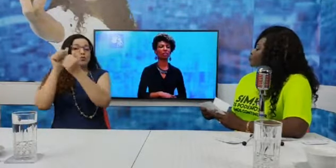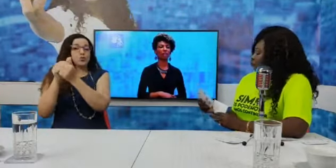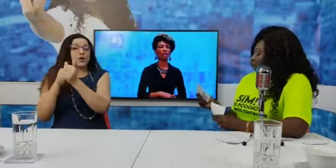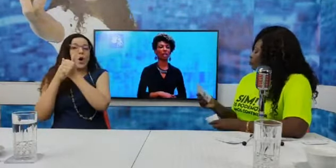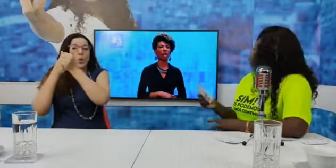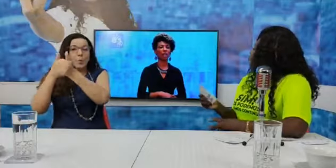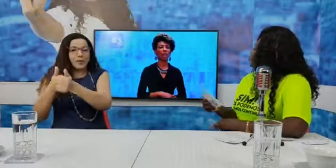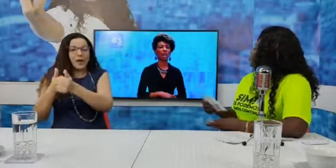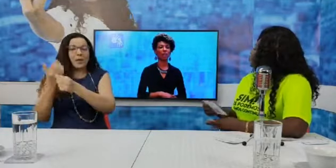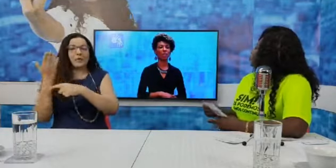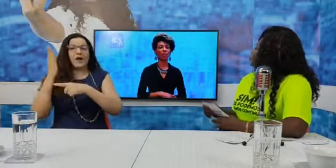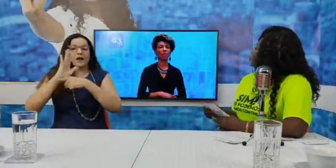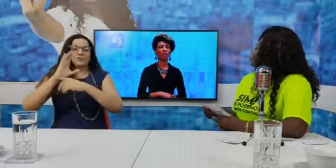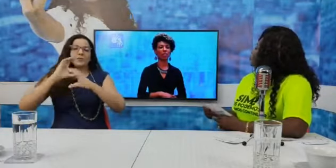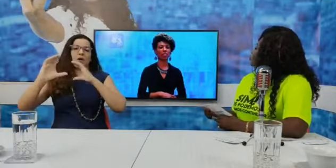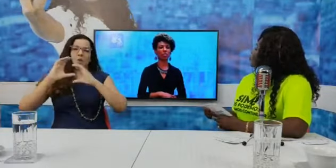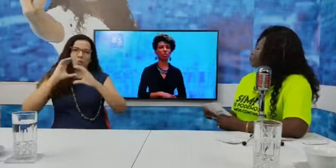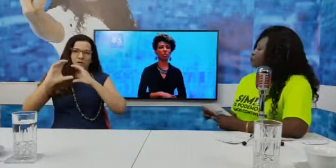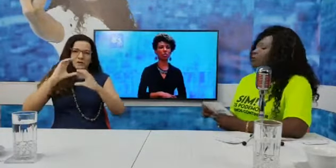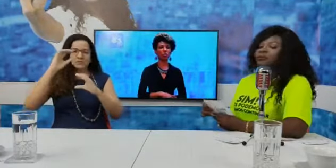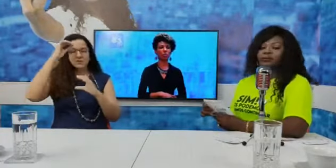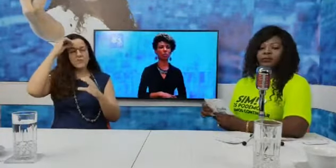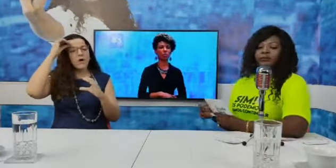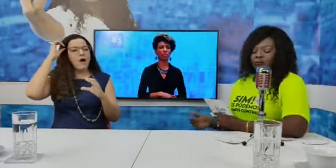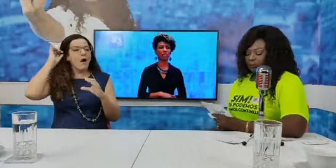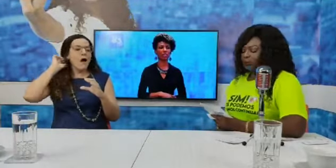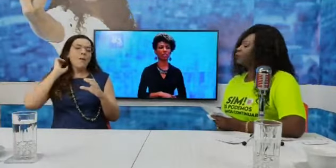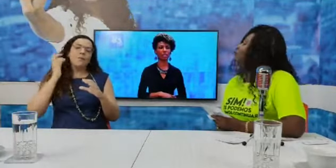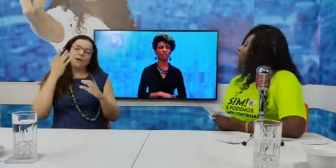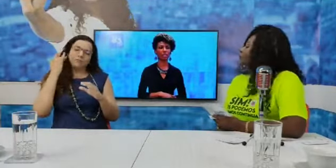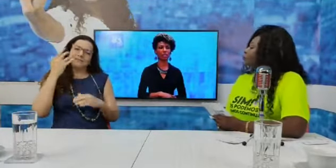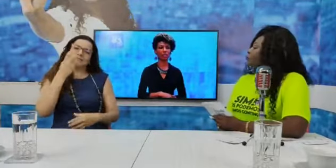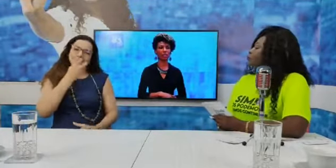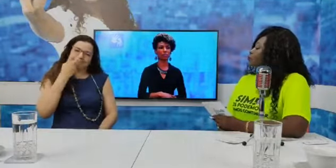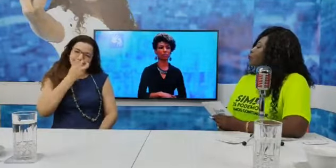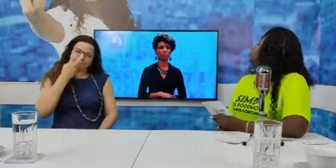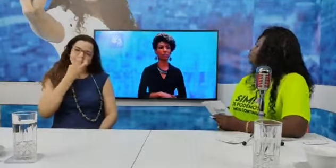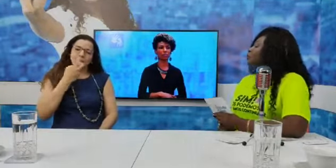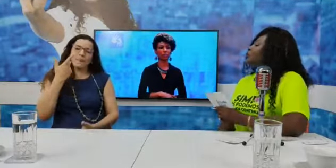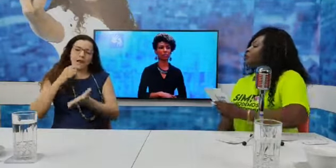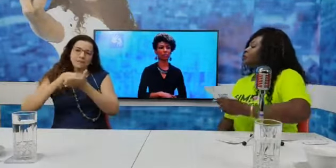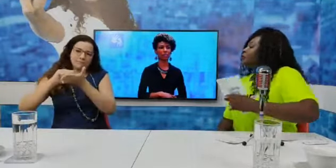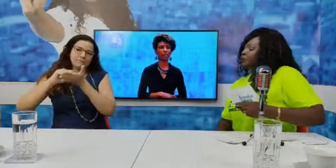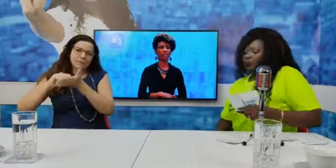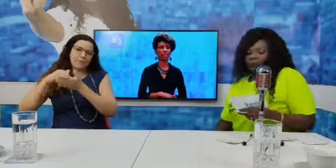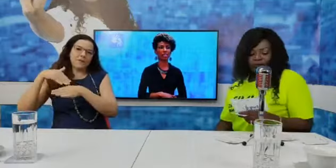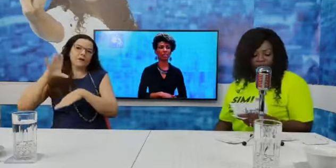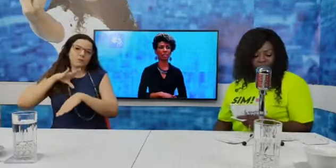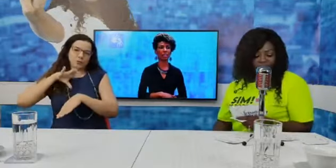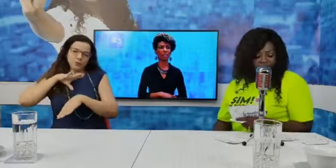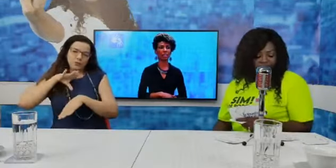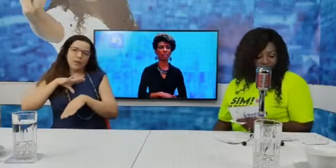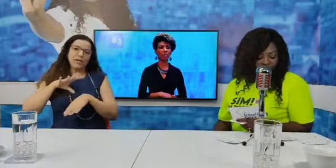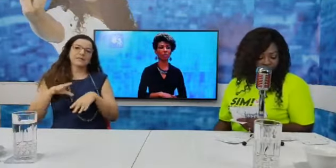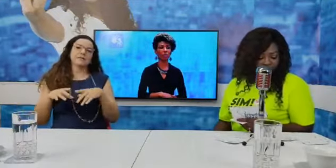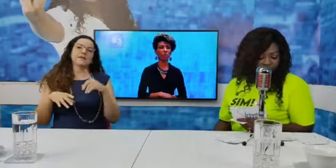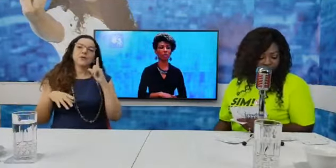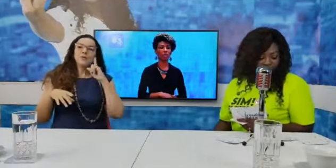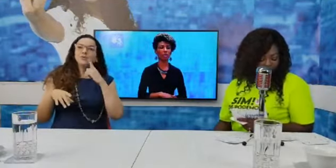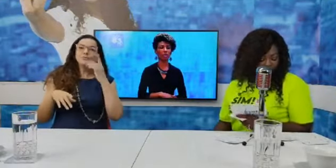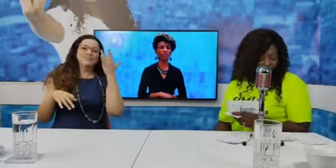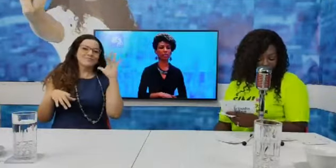Então, a polícia pediu para que eu fosse junto para poder facilitar a comunicação. Mas eu faço a leitura labial e também